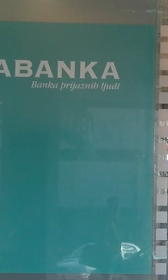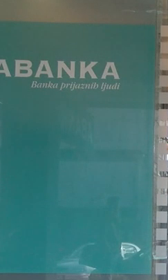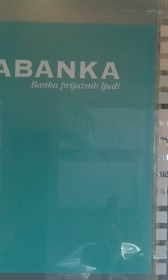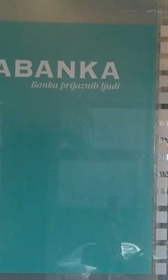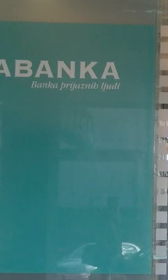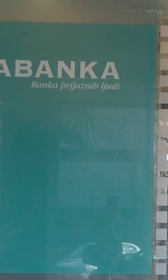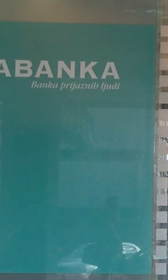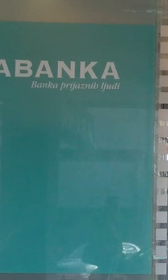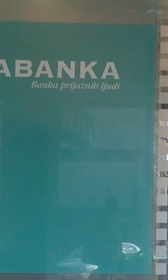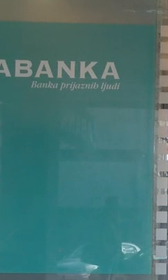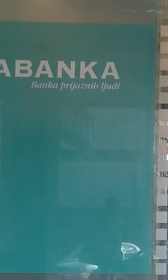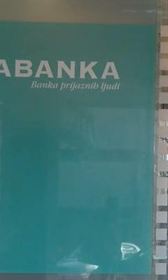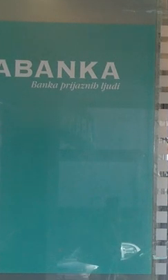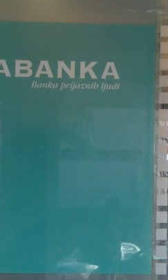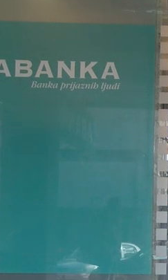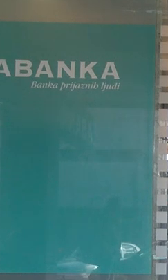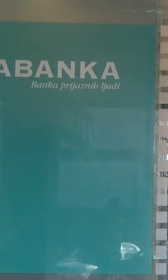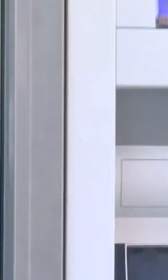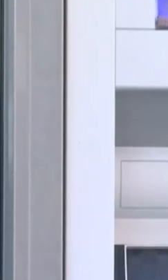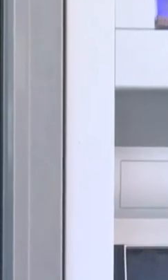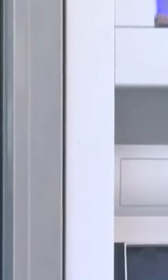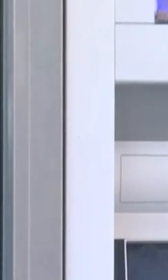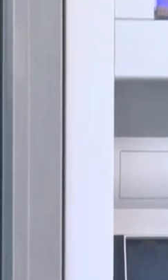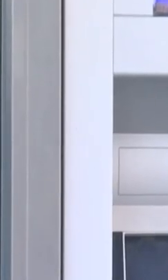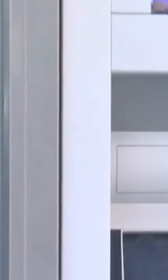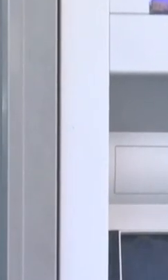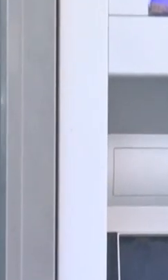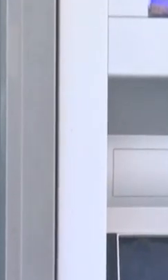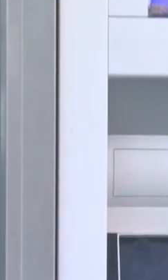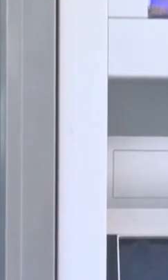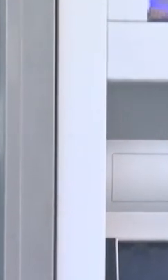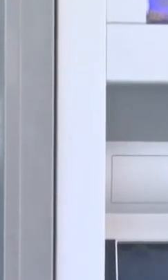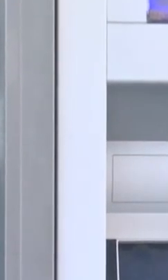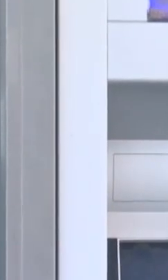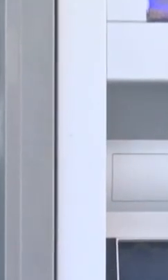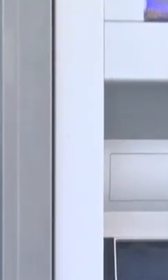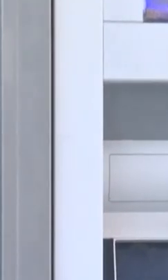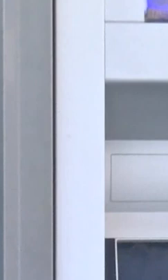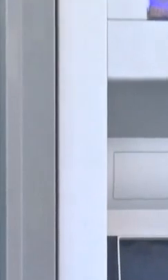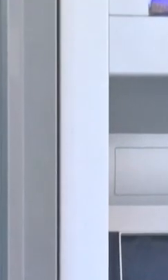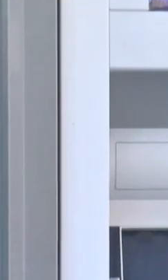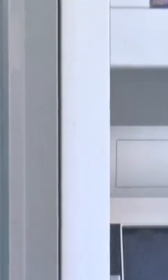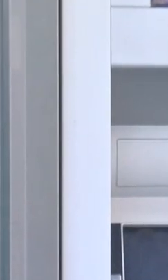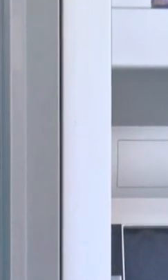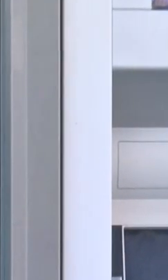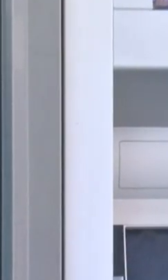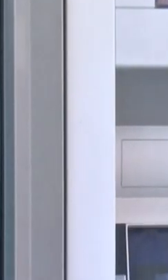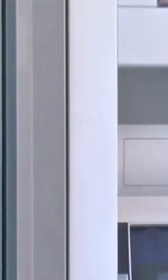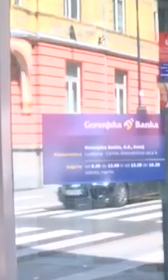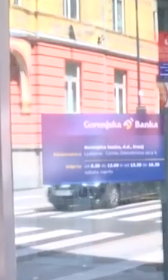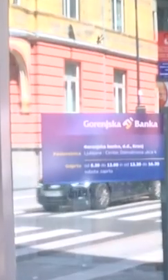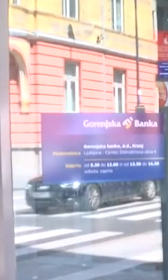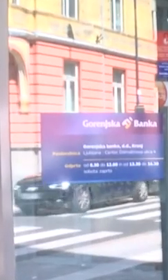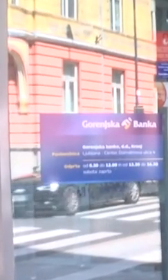tem predlagajo, da naj tisti z bančno kartico dvig raje opravijo na bankomatu. Odsvetujejo pa, da to naredijo